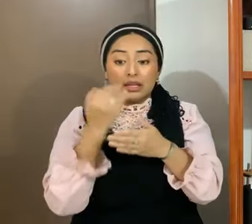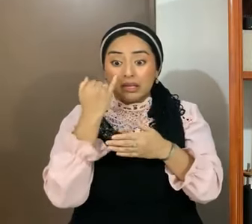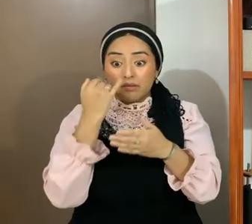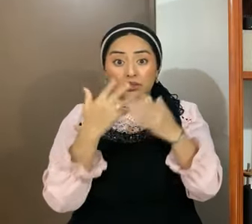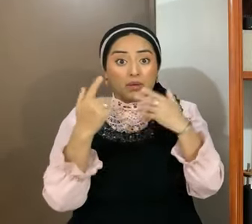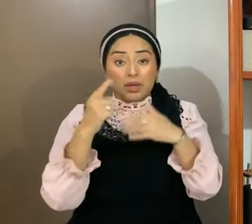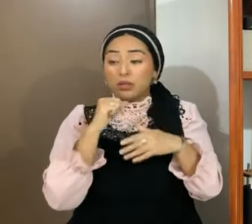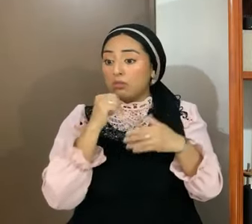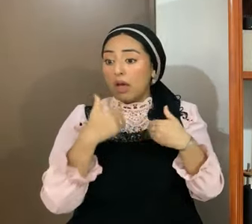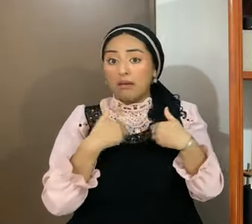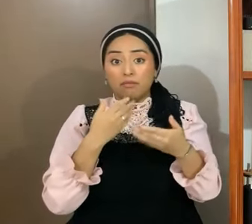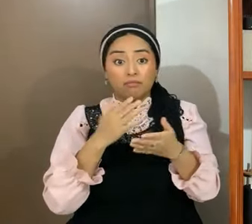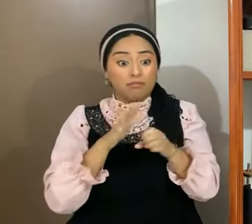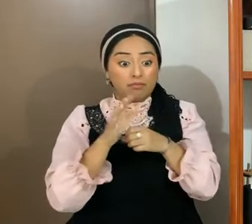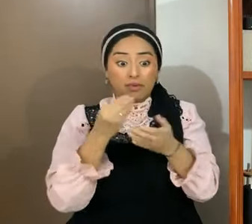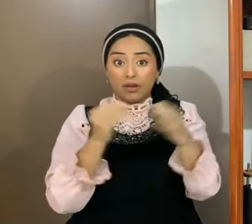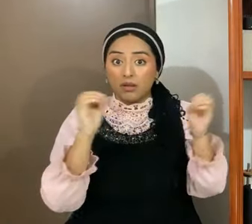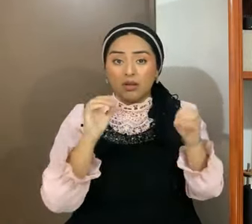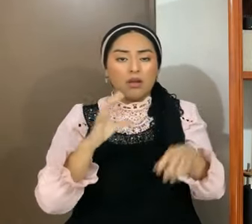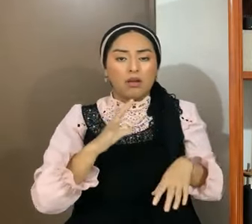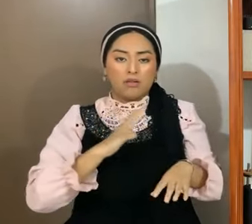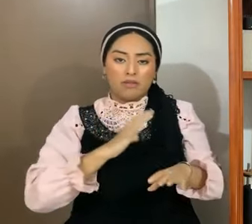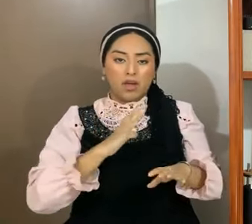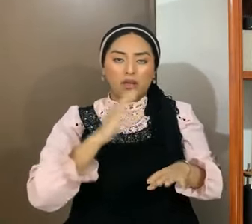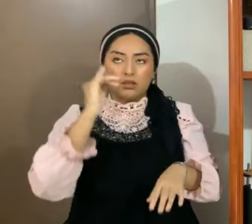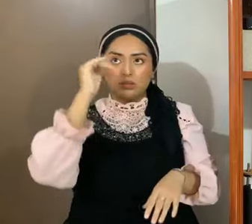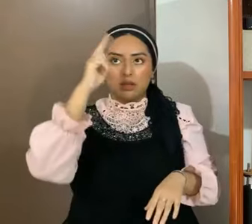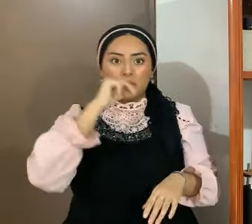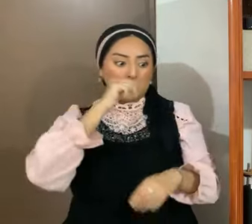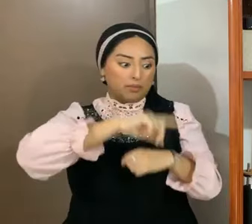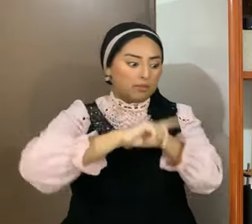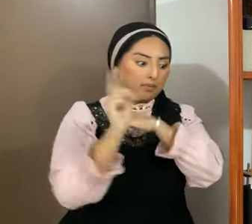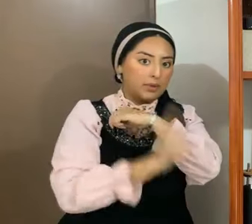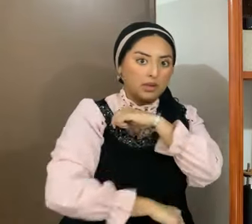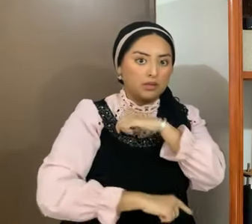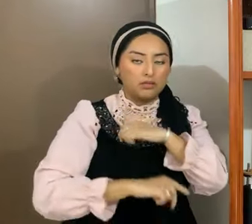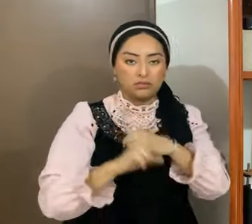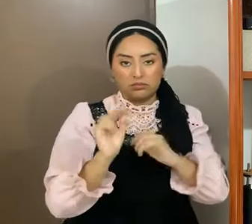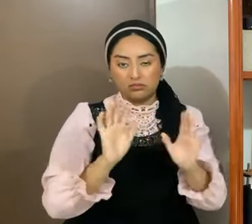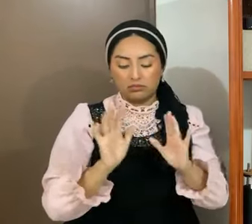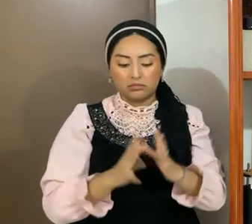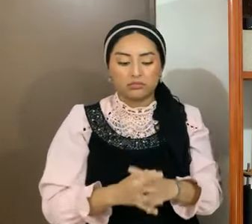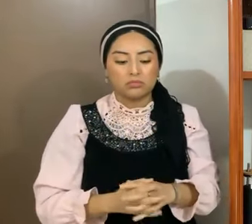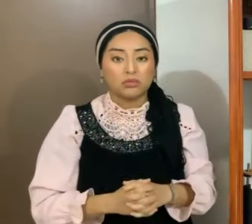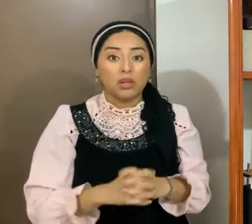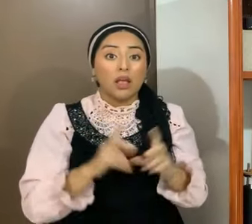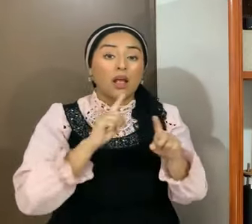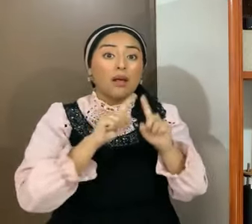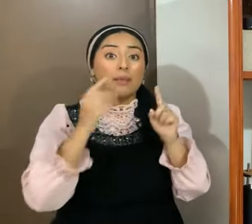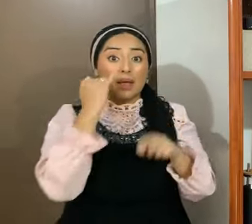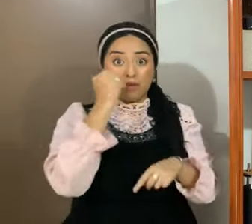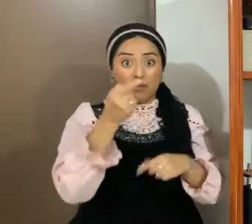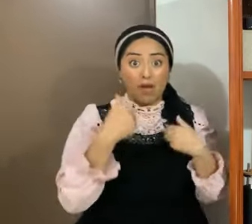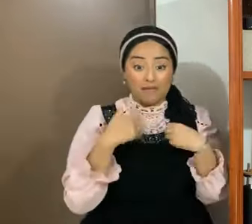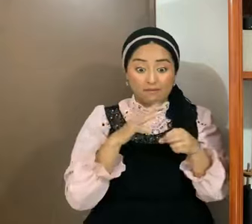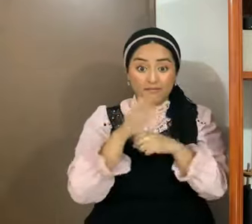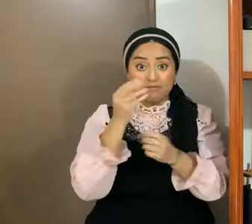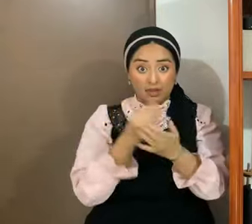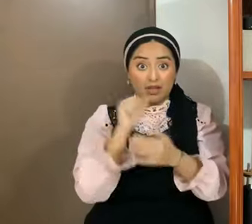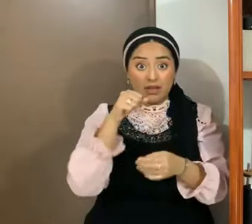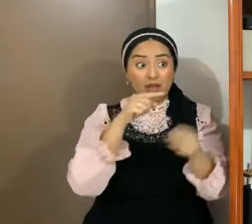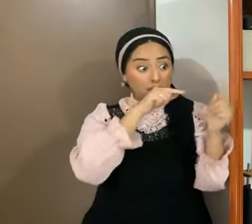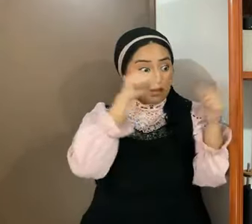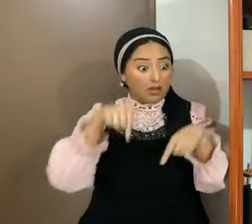tuvo las posibilidades, el Eterno no se lo demanda, porque no las tenía. No nos va a demandar lo que no tenemos. Pero quienes sí podían,